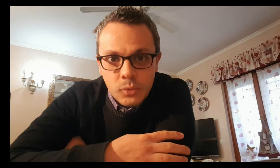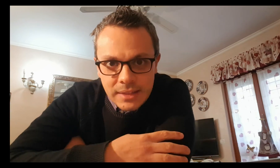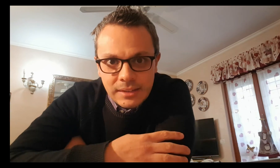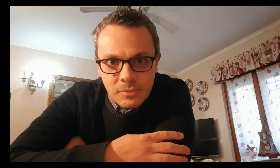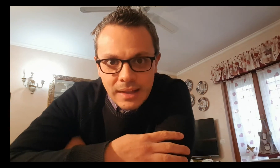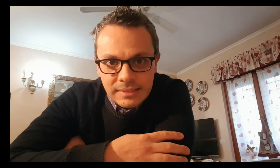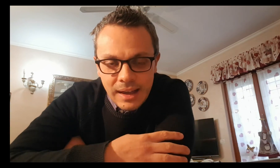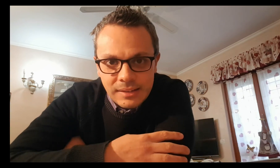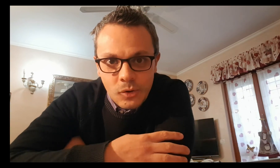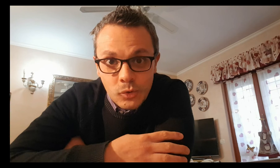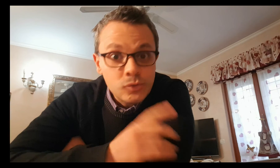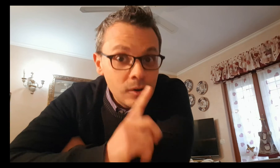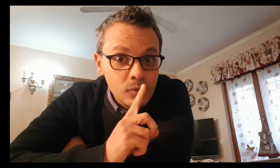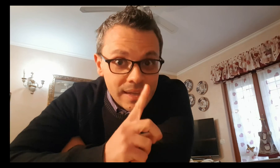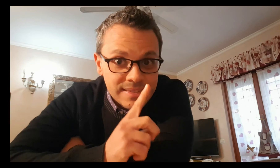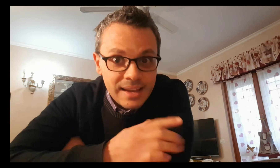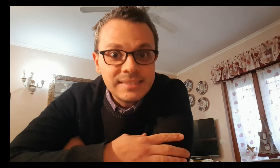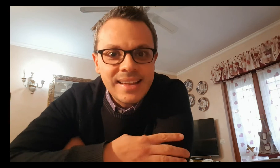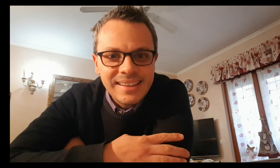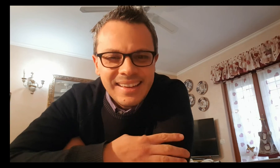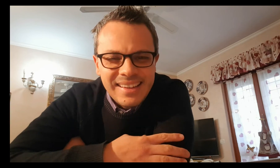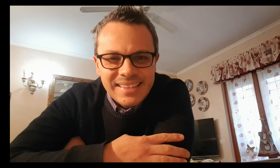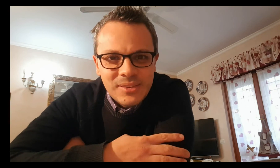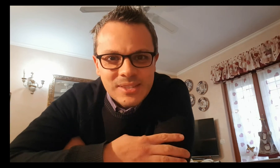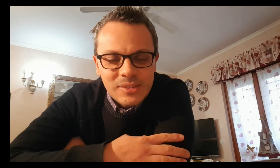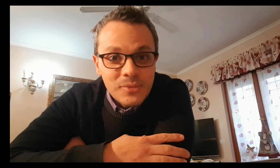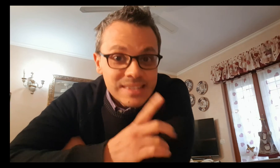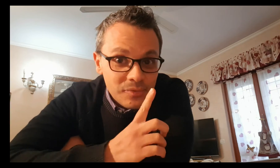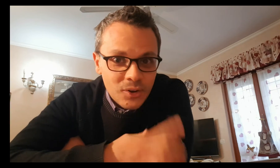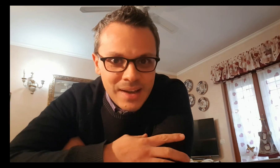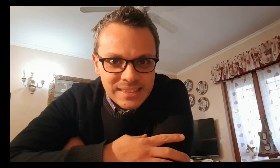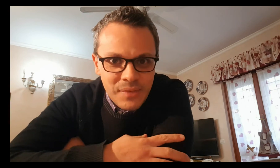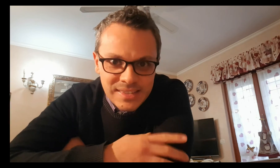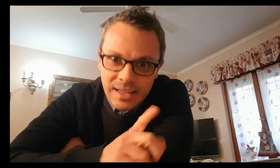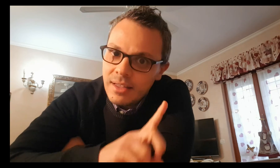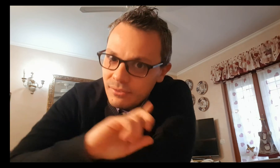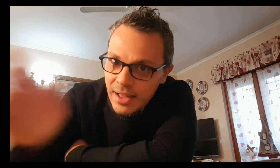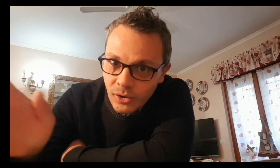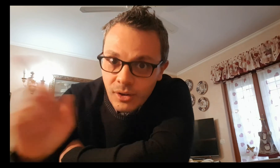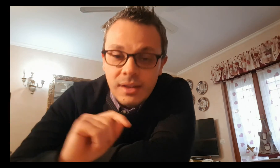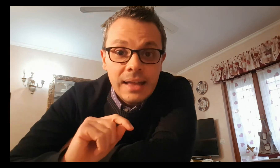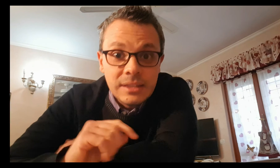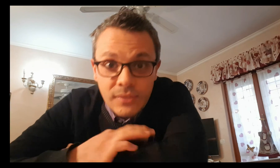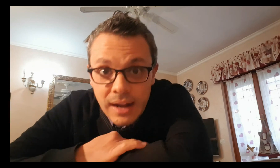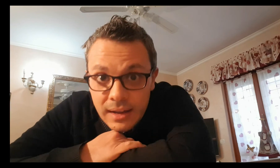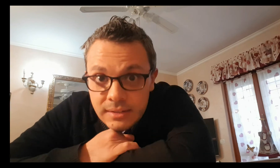quinta domanda comune sulla lunghezza di questi formati di pasta, vado a dirvela di